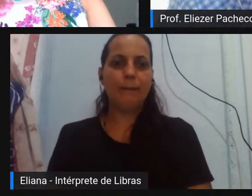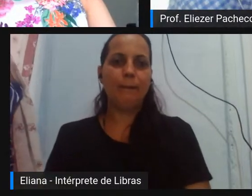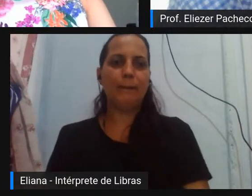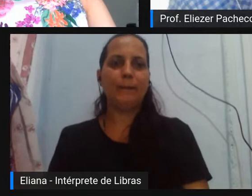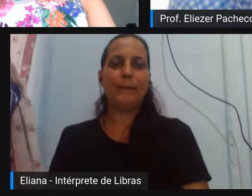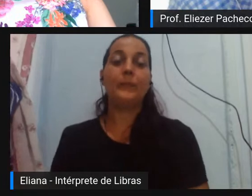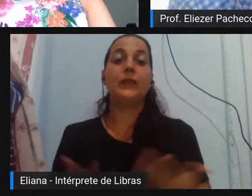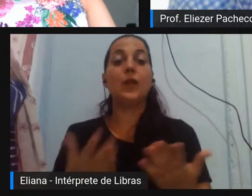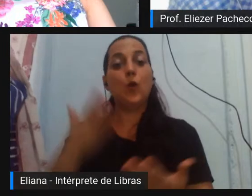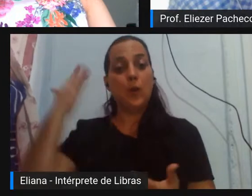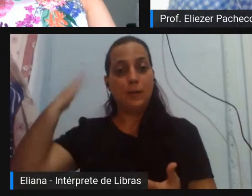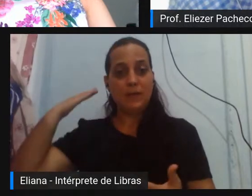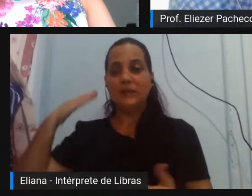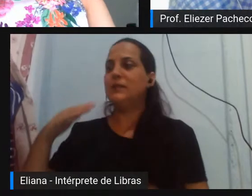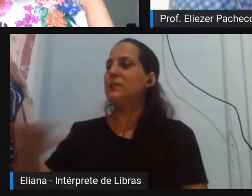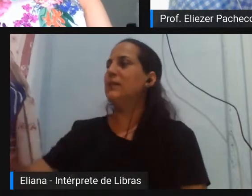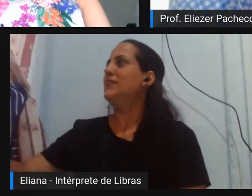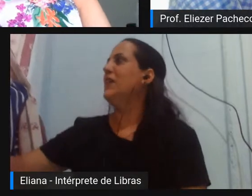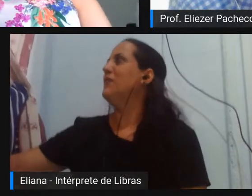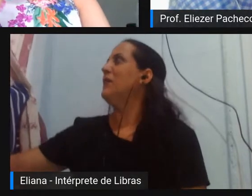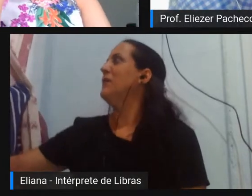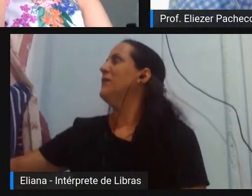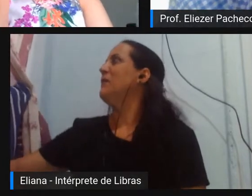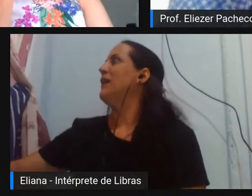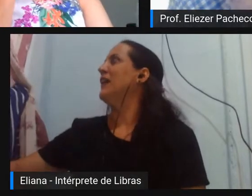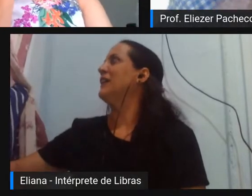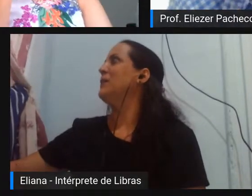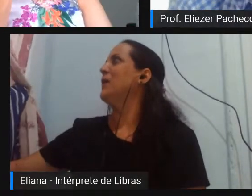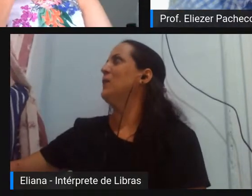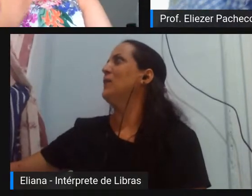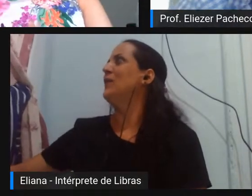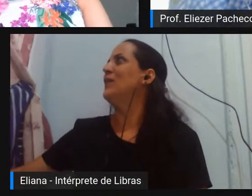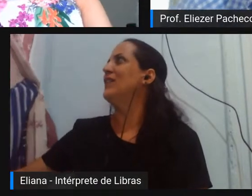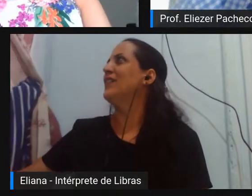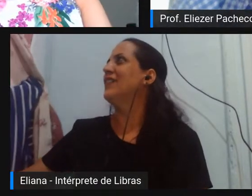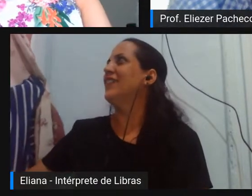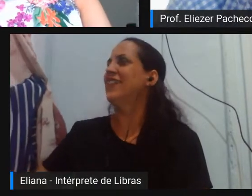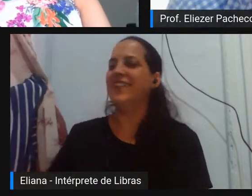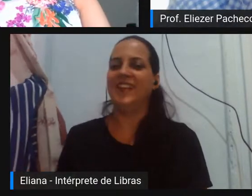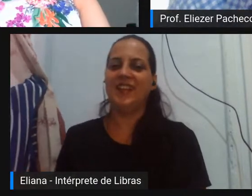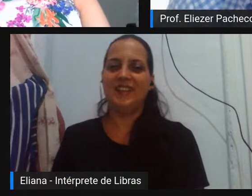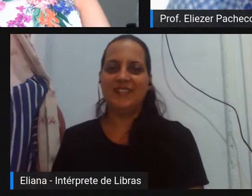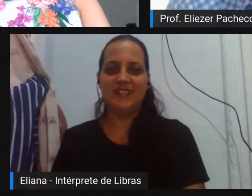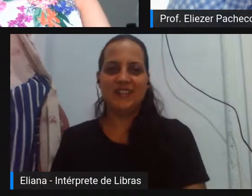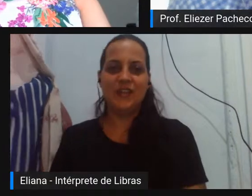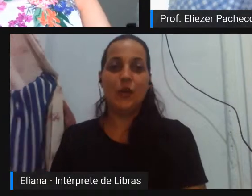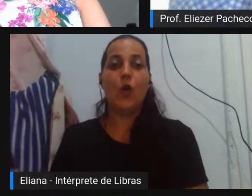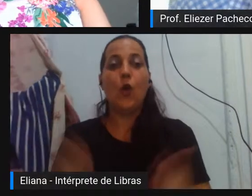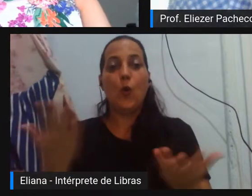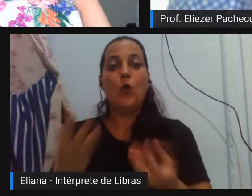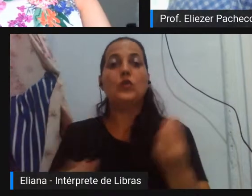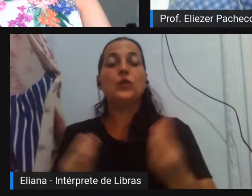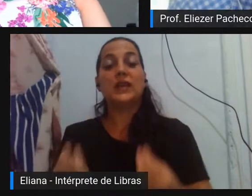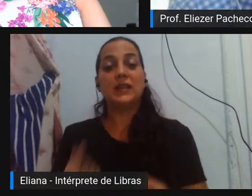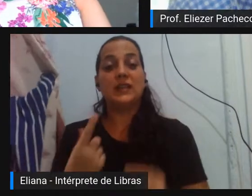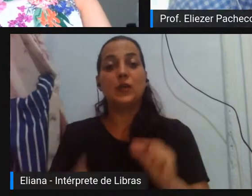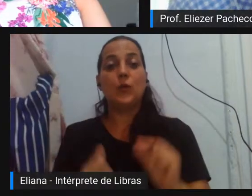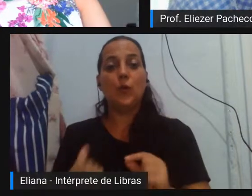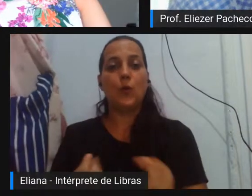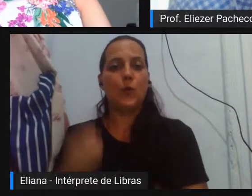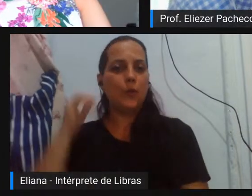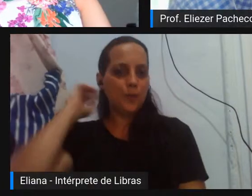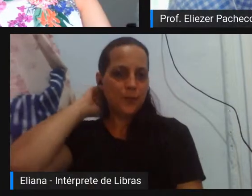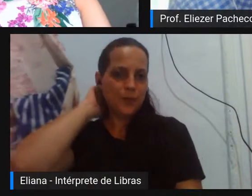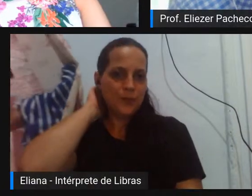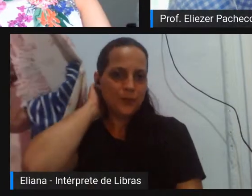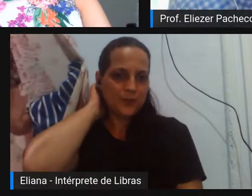Na época, hoje, até é estranho a gente falar isso, né? Na época,